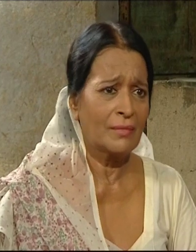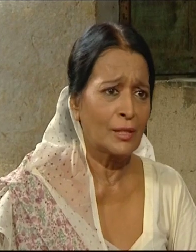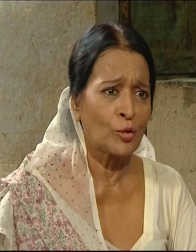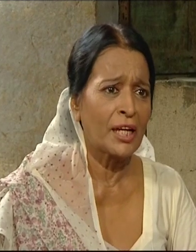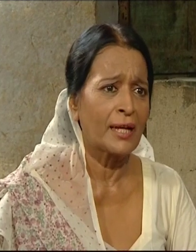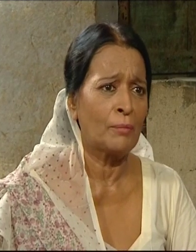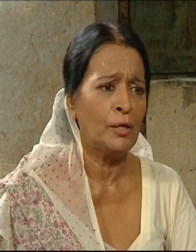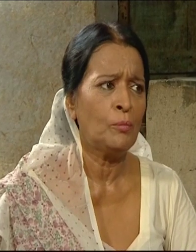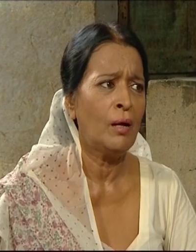तुझे क्या मालूम,